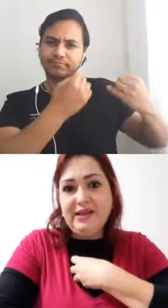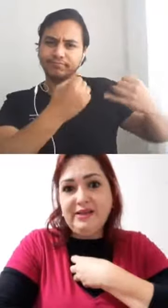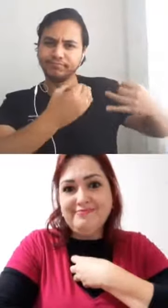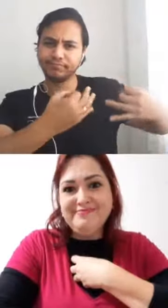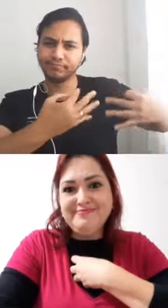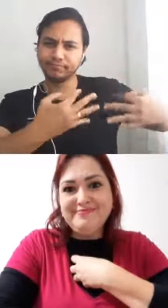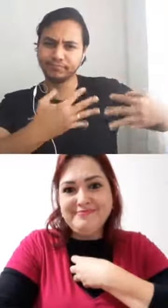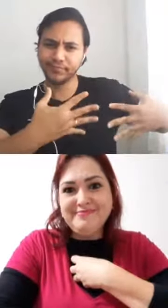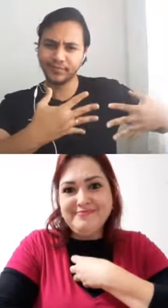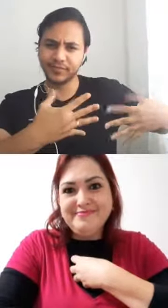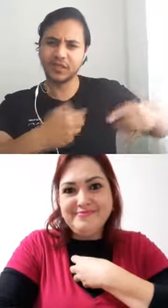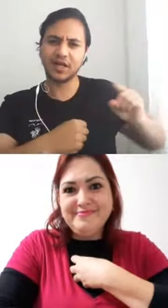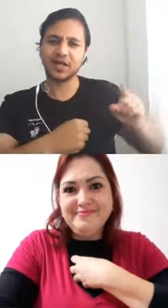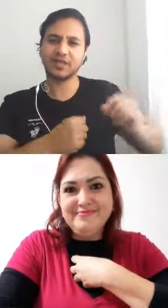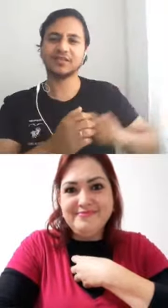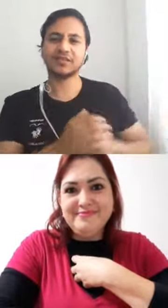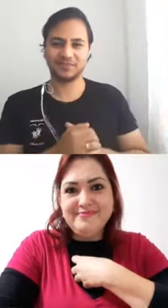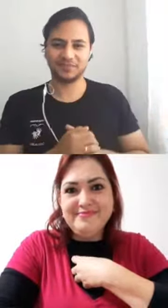ele.